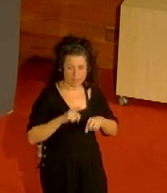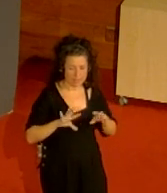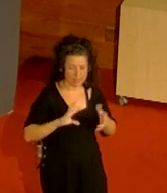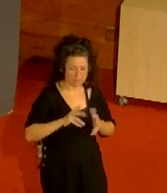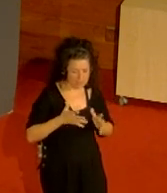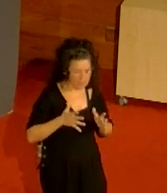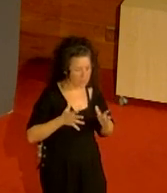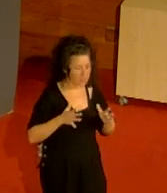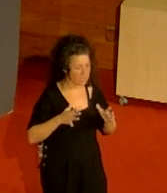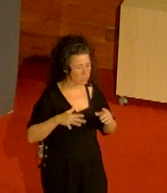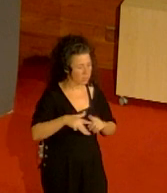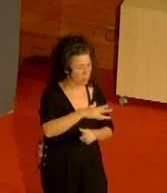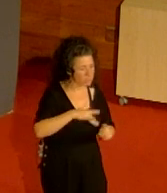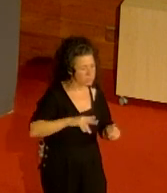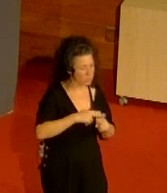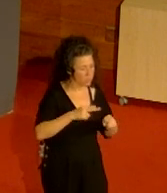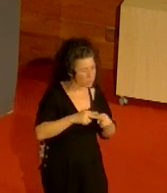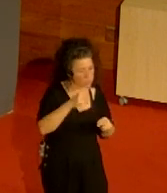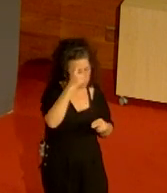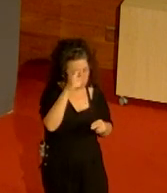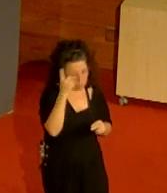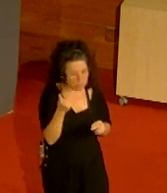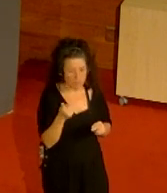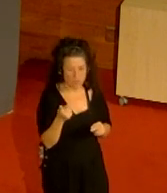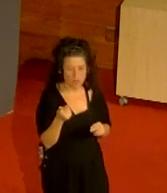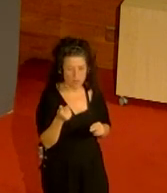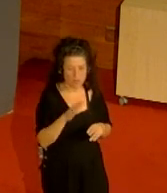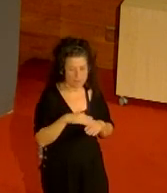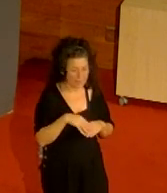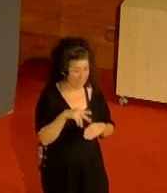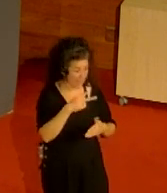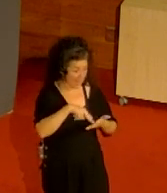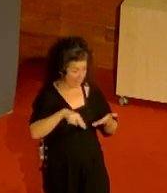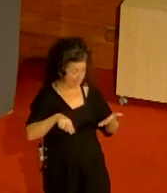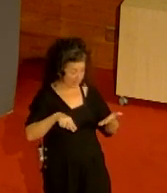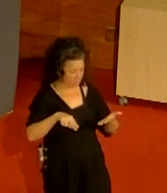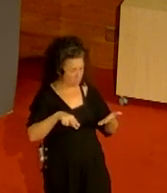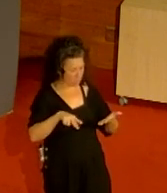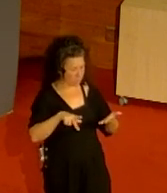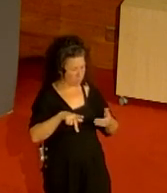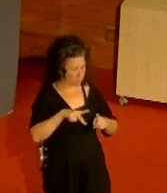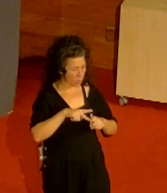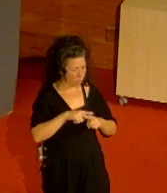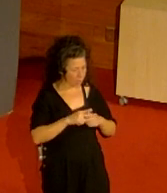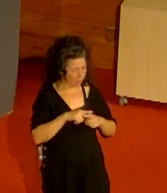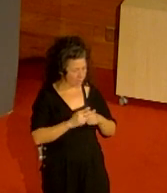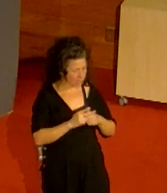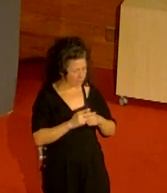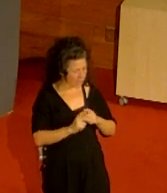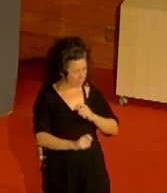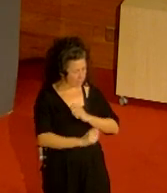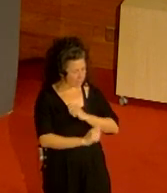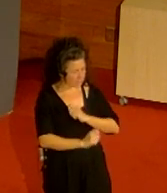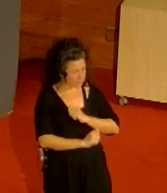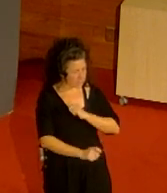y tal, ¿qué herramientas o claves darías tú al lector para que sea más crítico o medios o fuentes